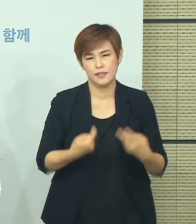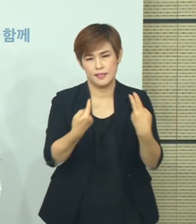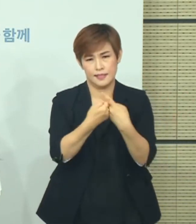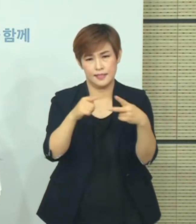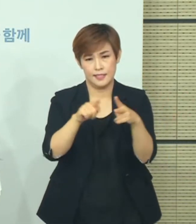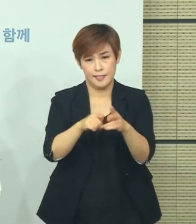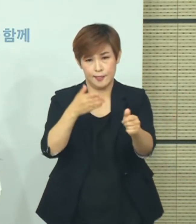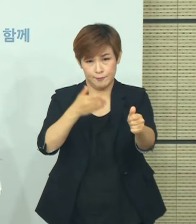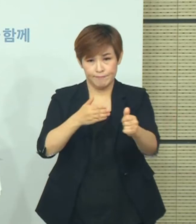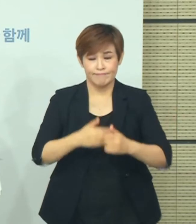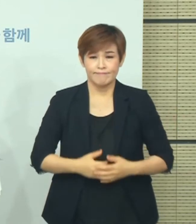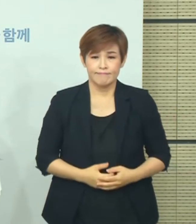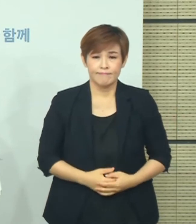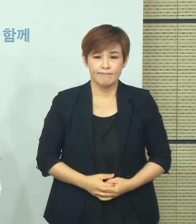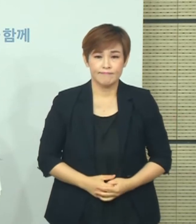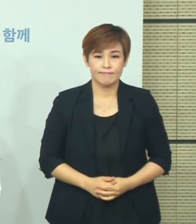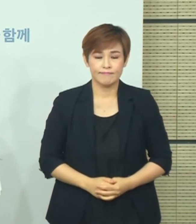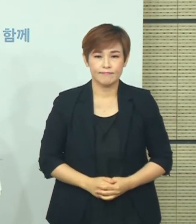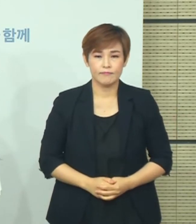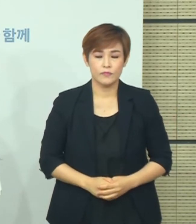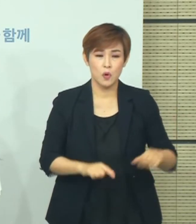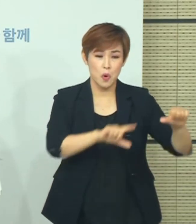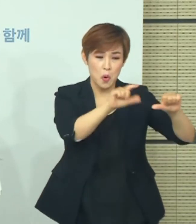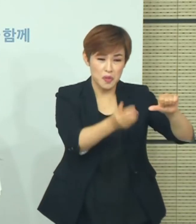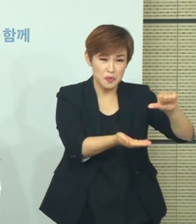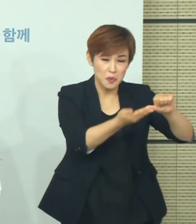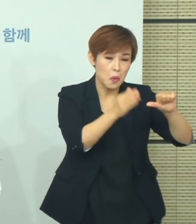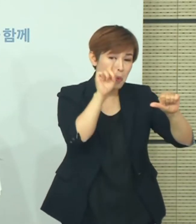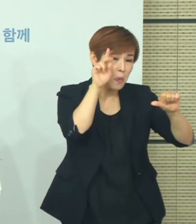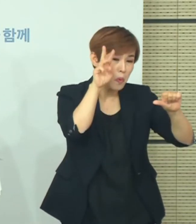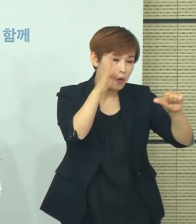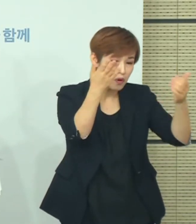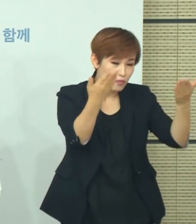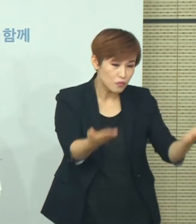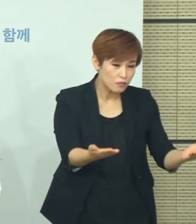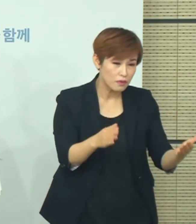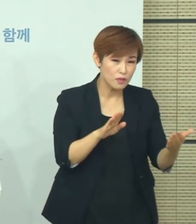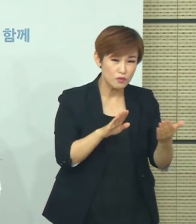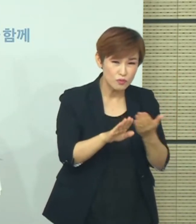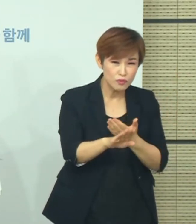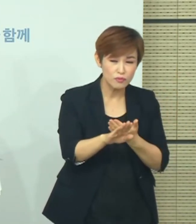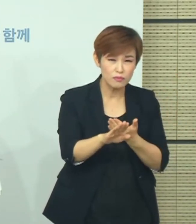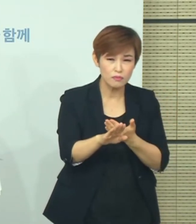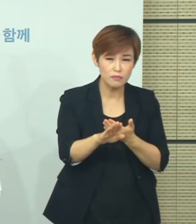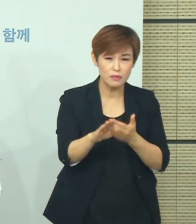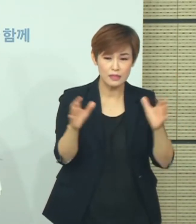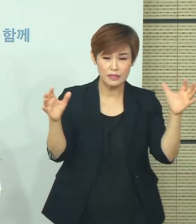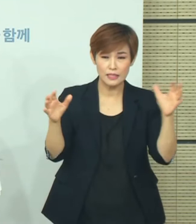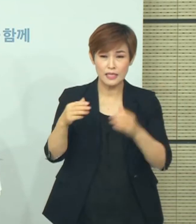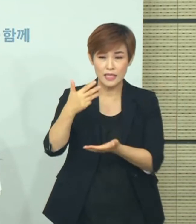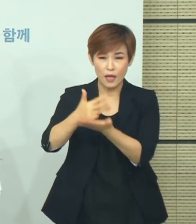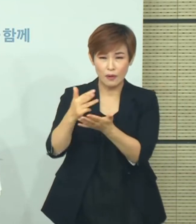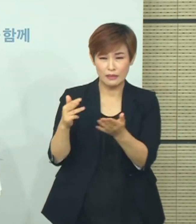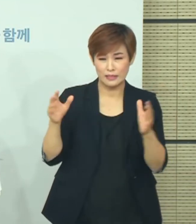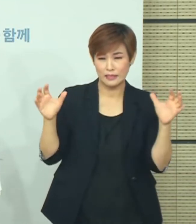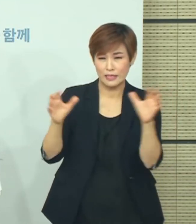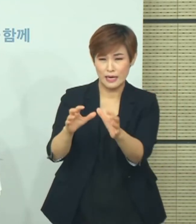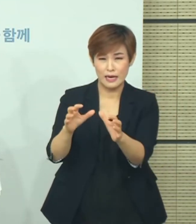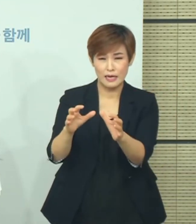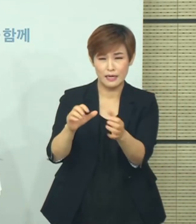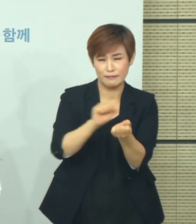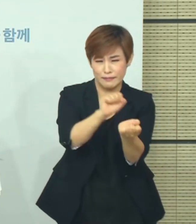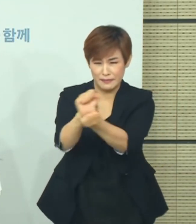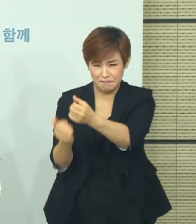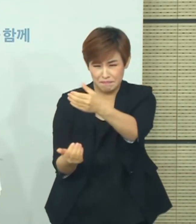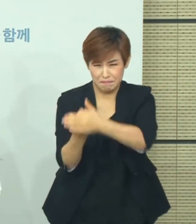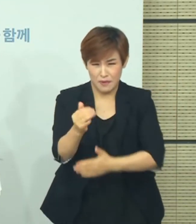양해 부탁드립니다. 5월 초 황금 연휴 이후 발생한 집단 감염 사례를 국민